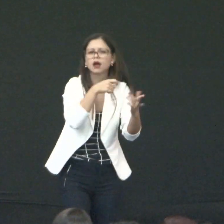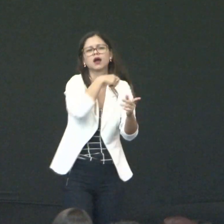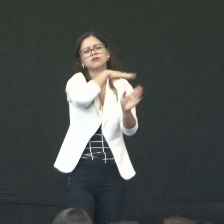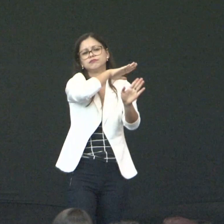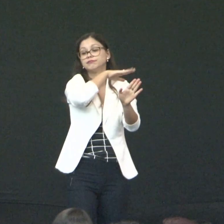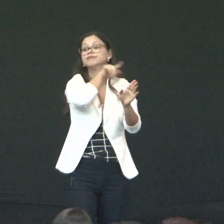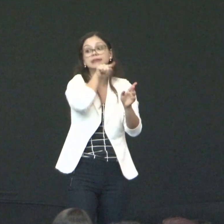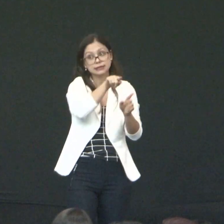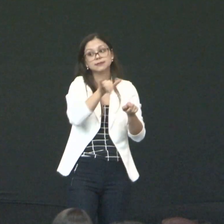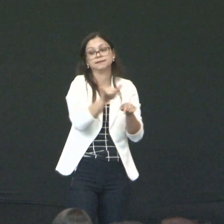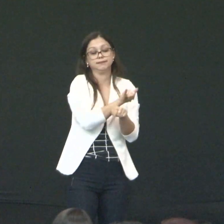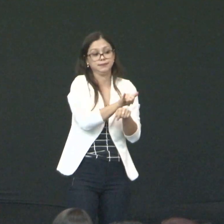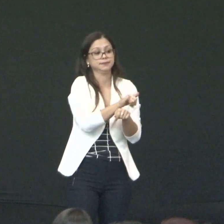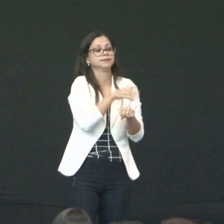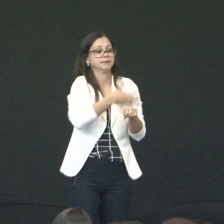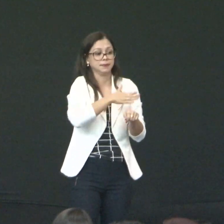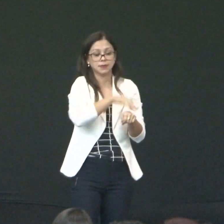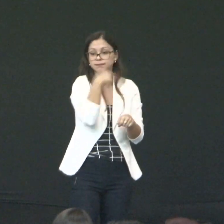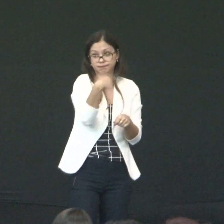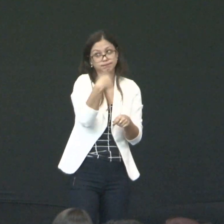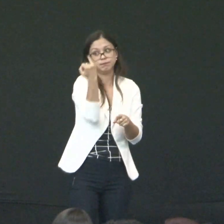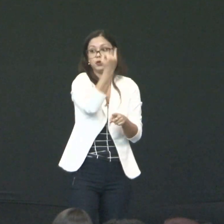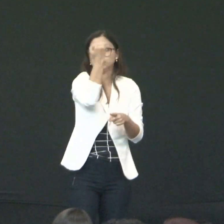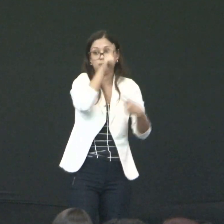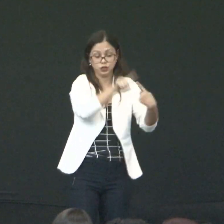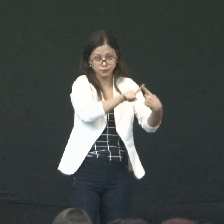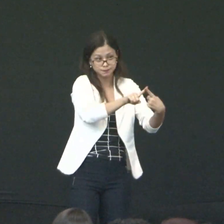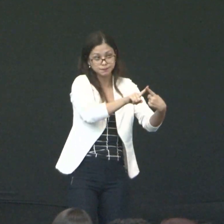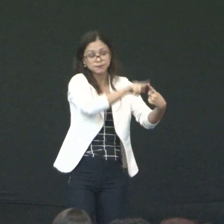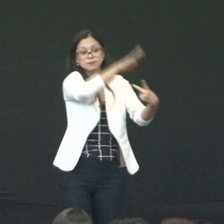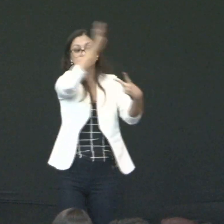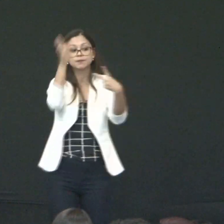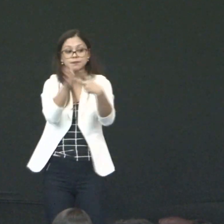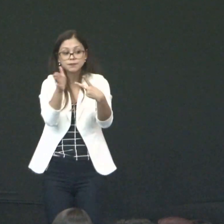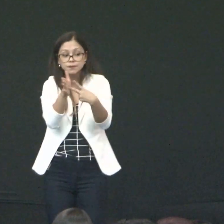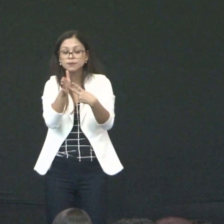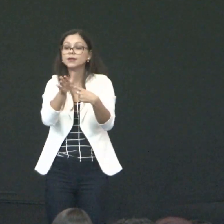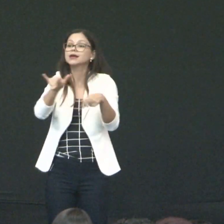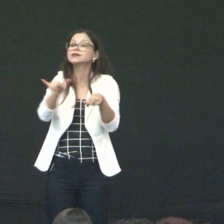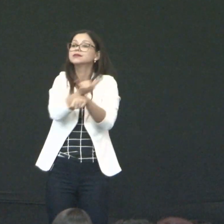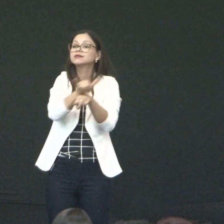ele está inserida. Ter contato com ele. Essa é uma estratégia de preparação super importante.